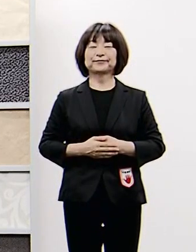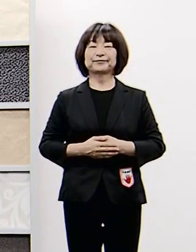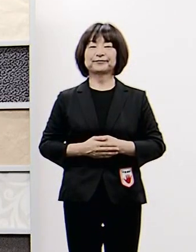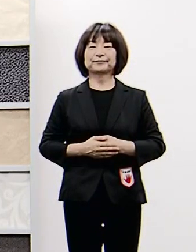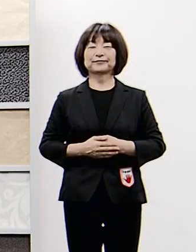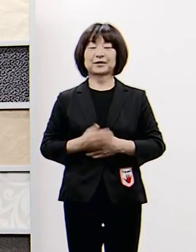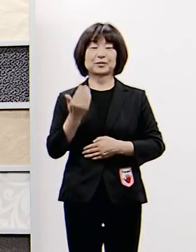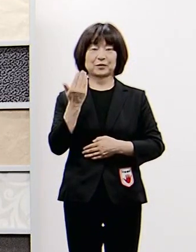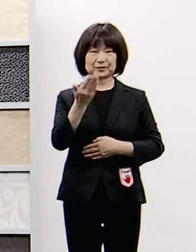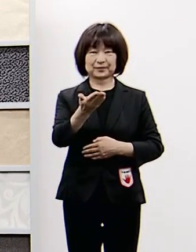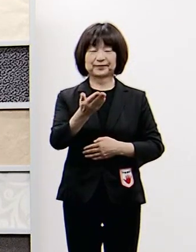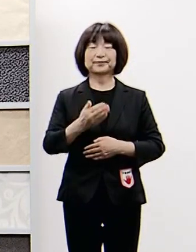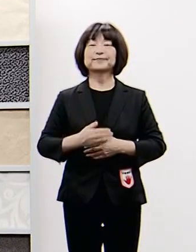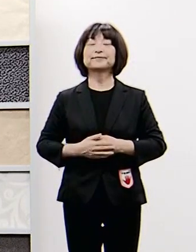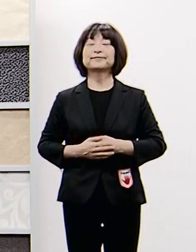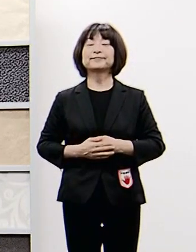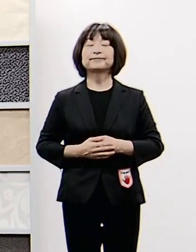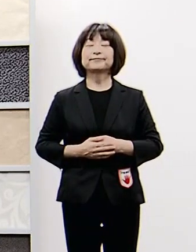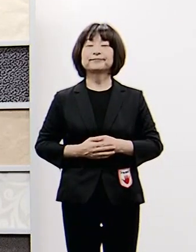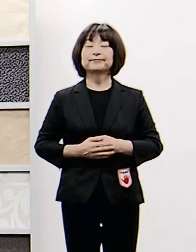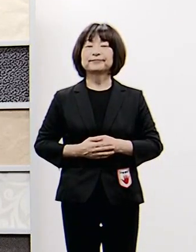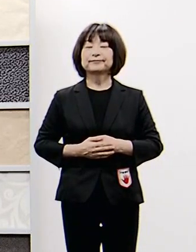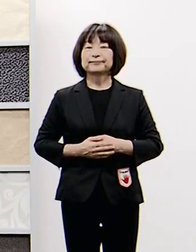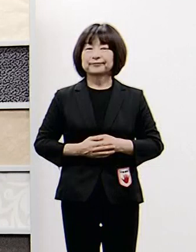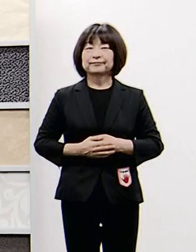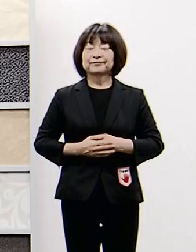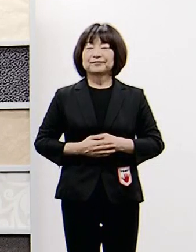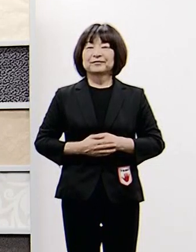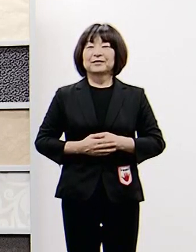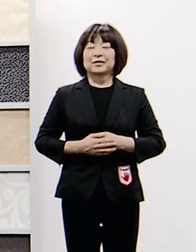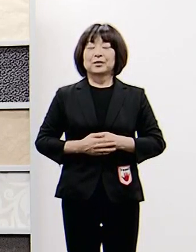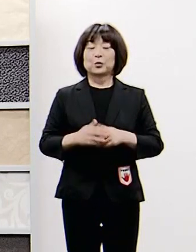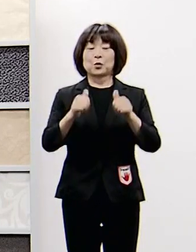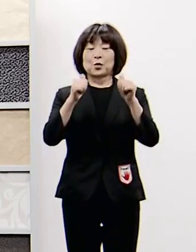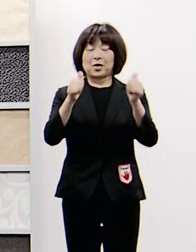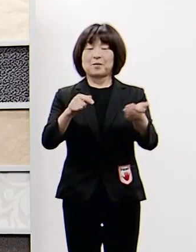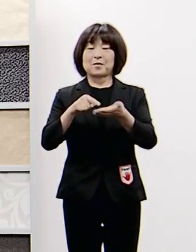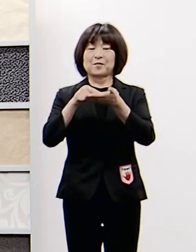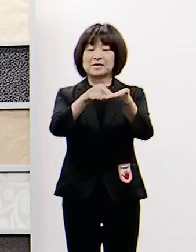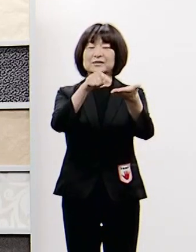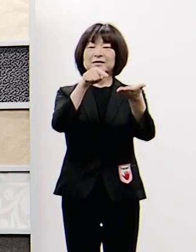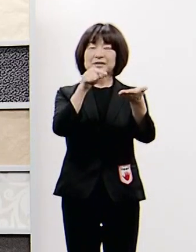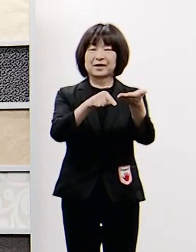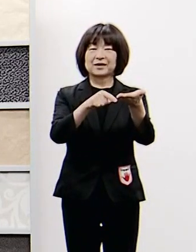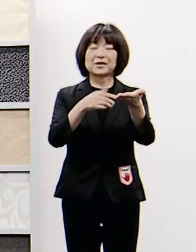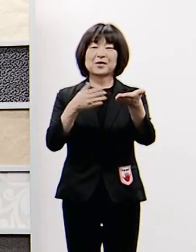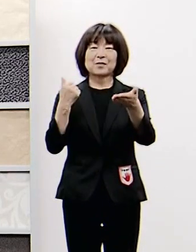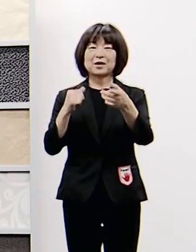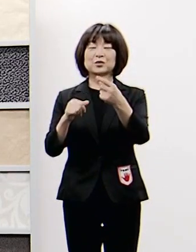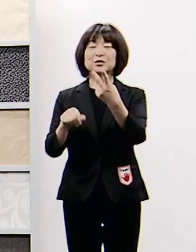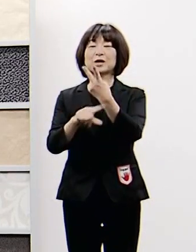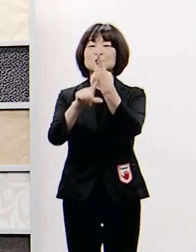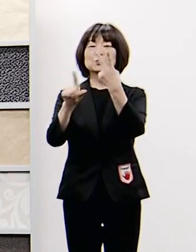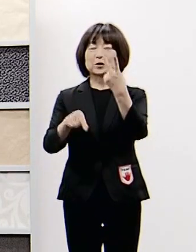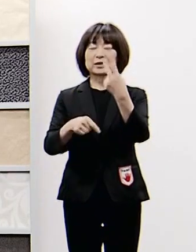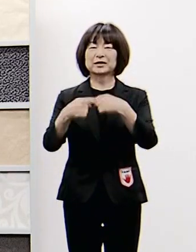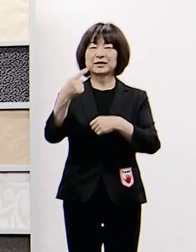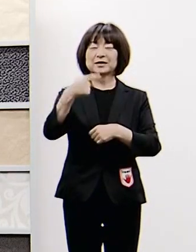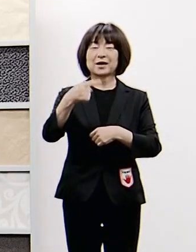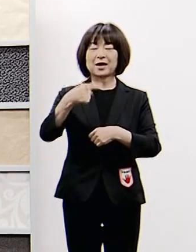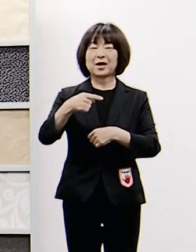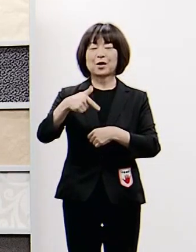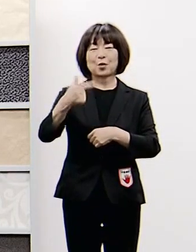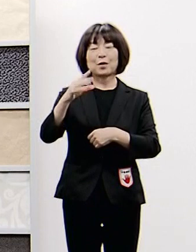NHKですこの控訴審にかかる費用として12月議会に2600万円を補正で